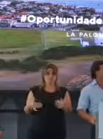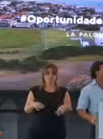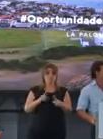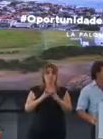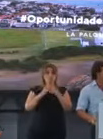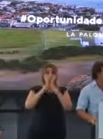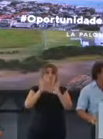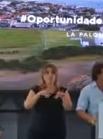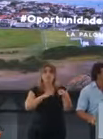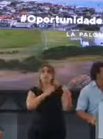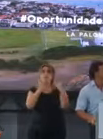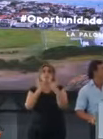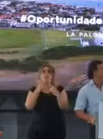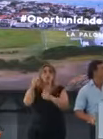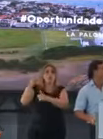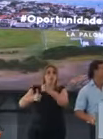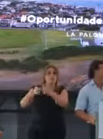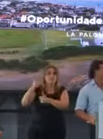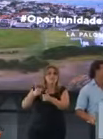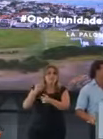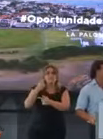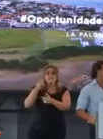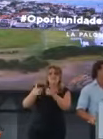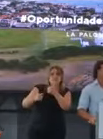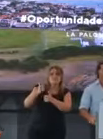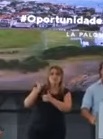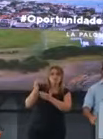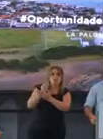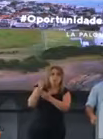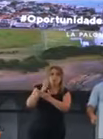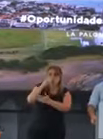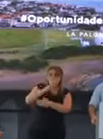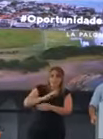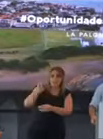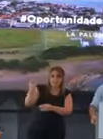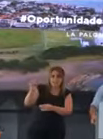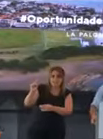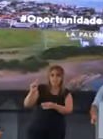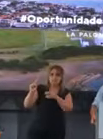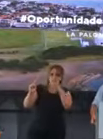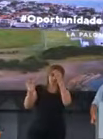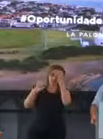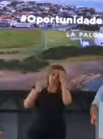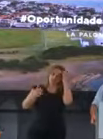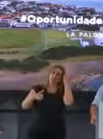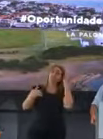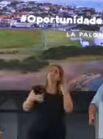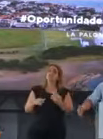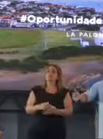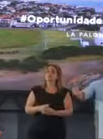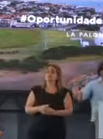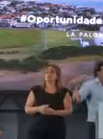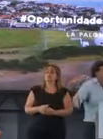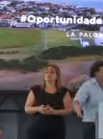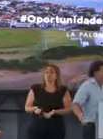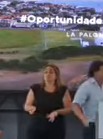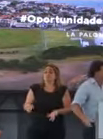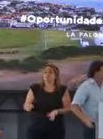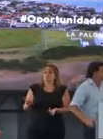Pregúntenle a los exportadores que compiten con los productos brasileños y argentinos. Perdón,